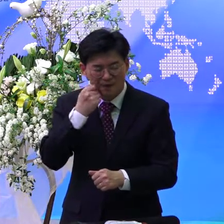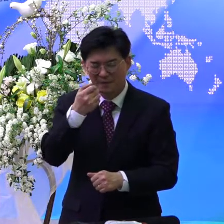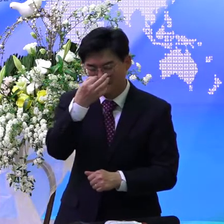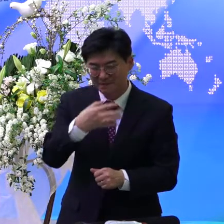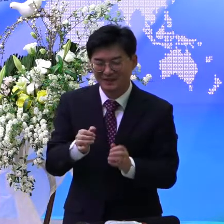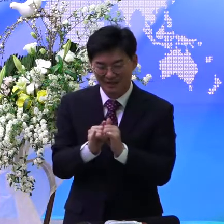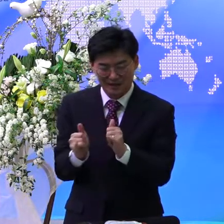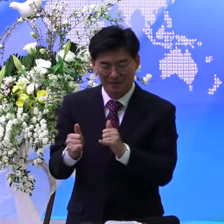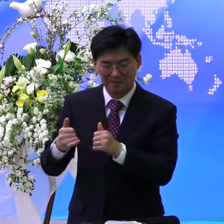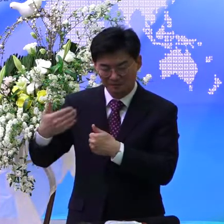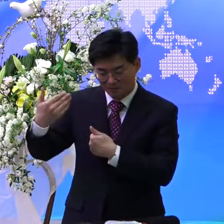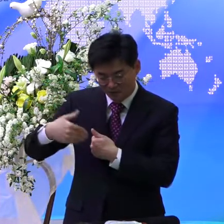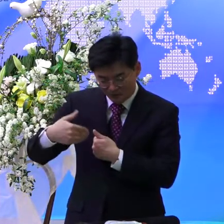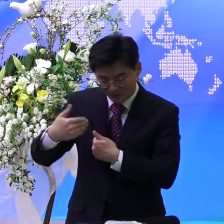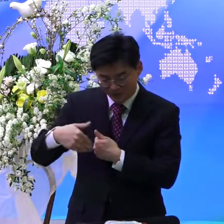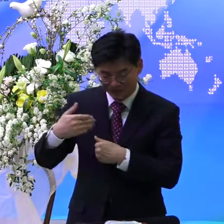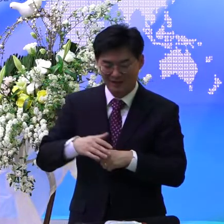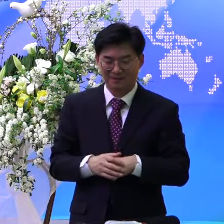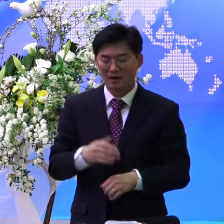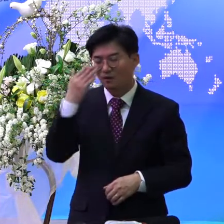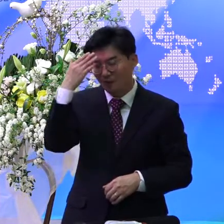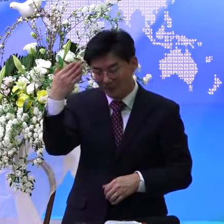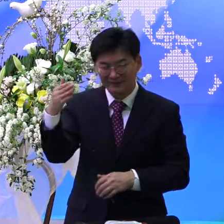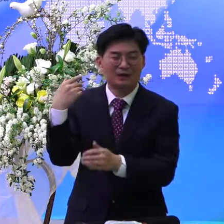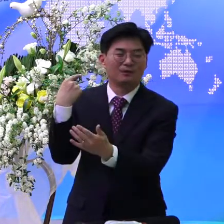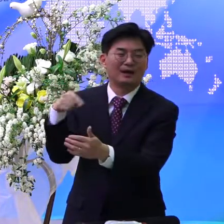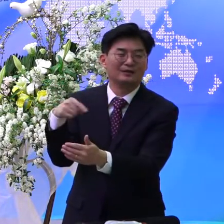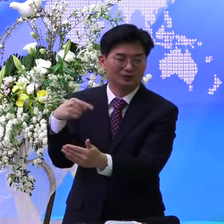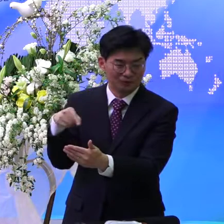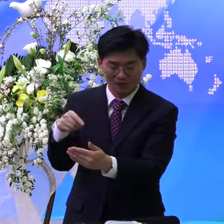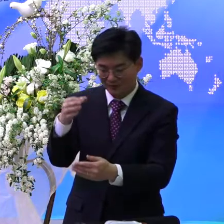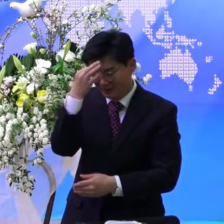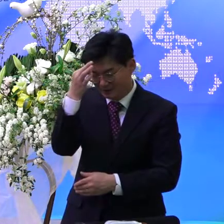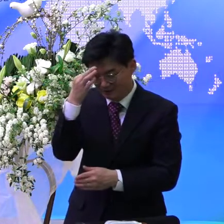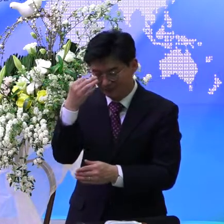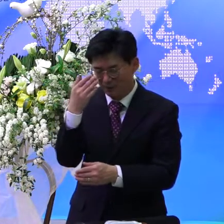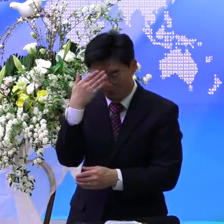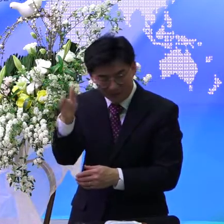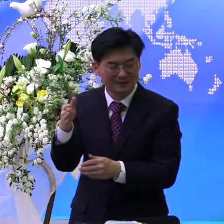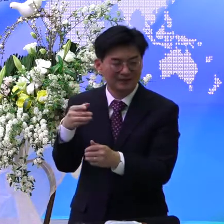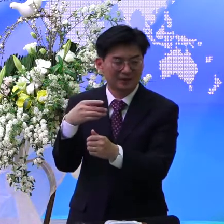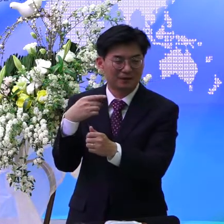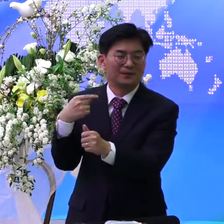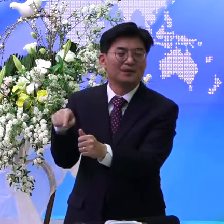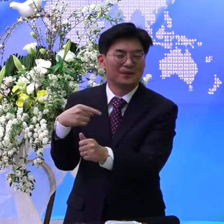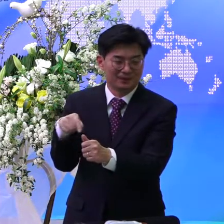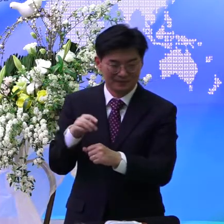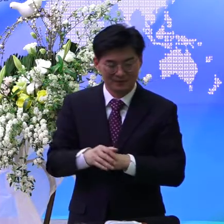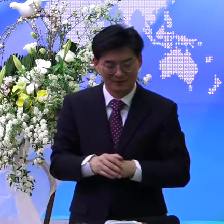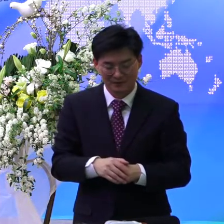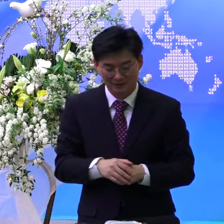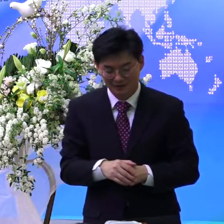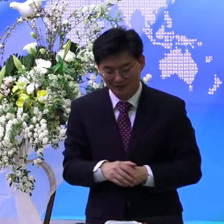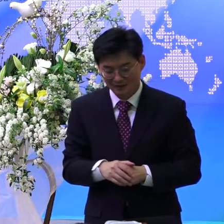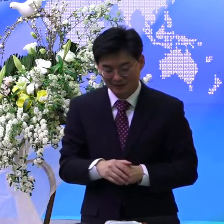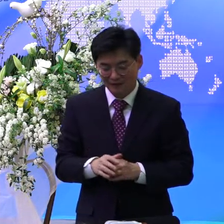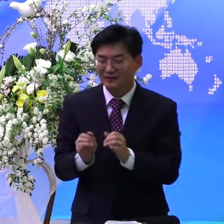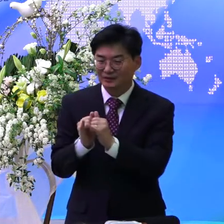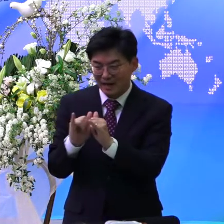생각이 들면 무료로 가게를 얻어주기도 하고 기술도 그대로 다 전수해주면서 사람을